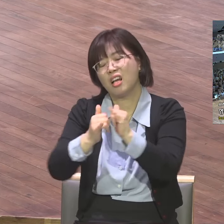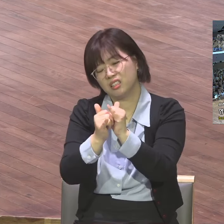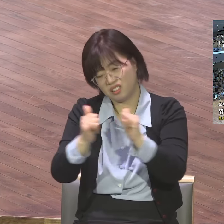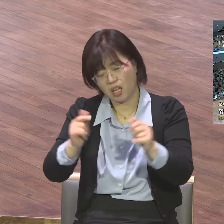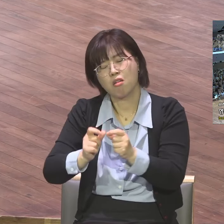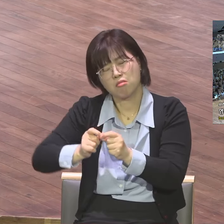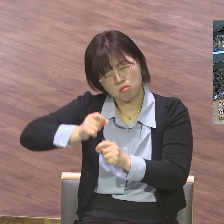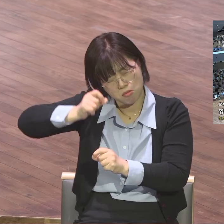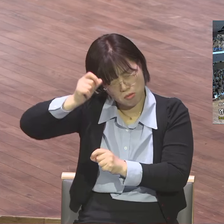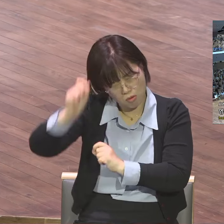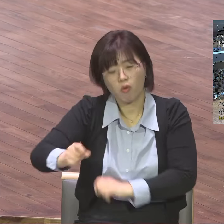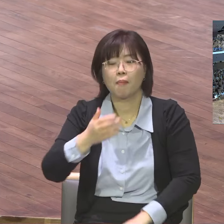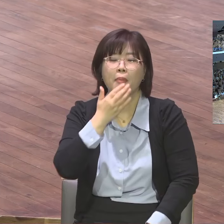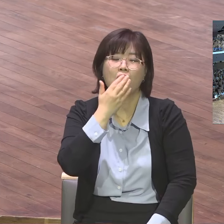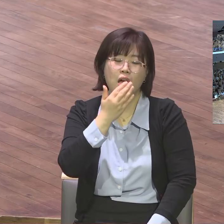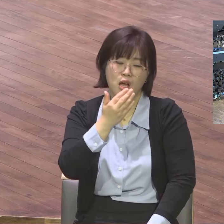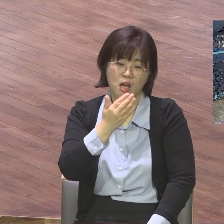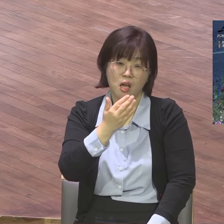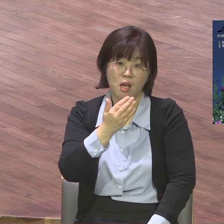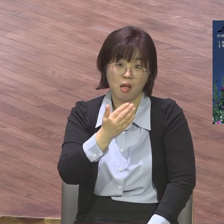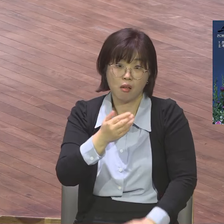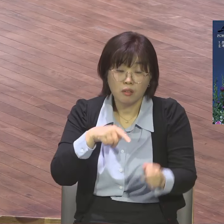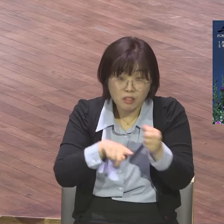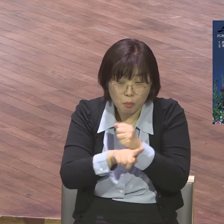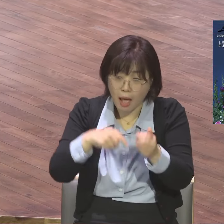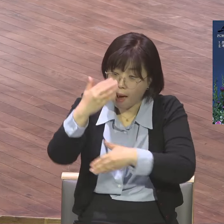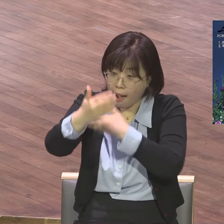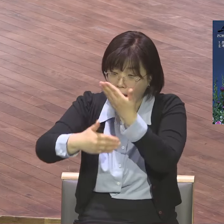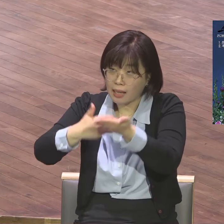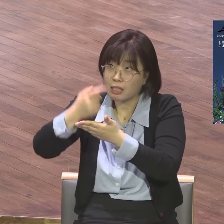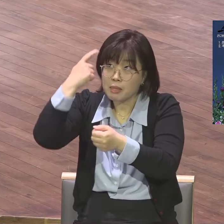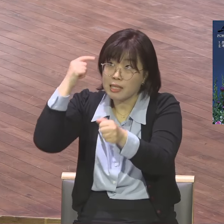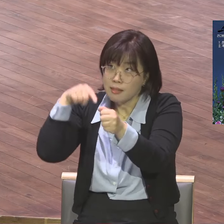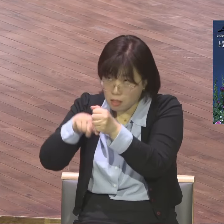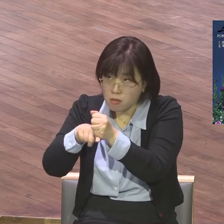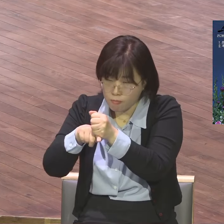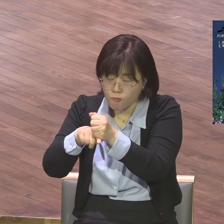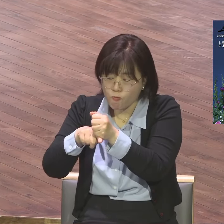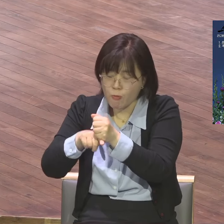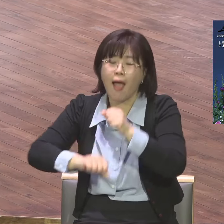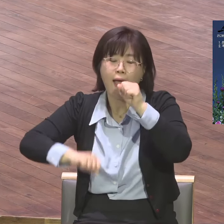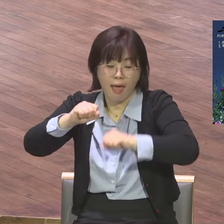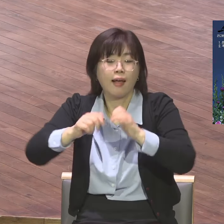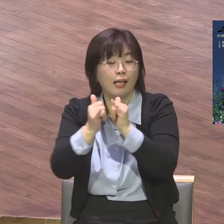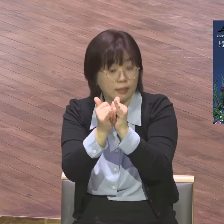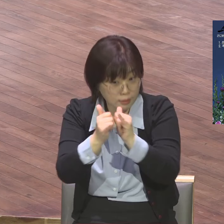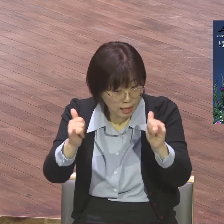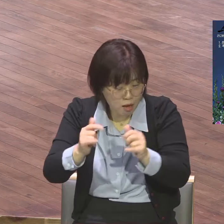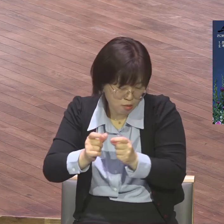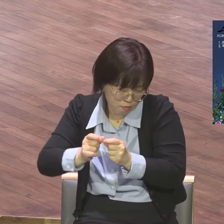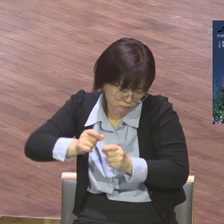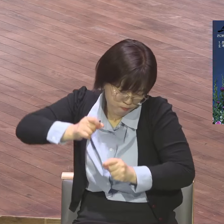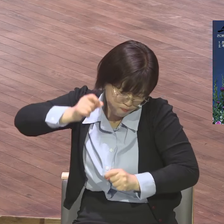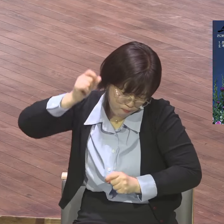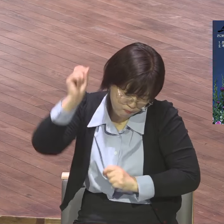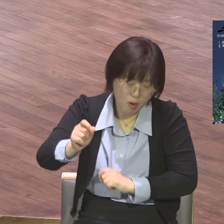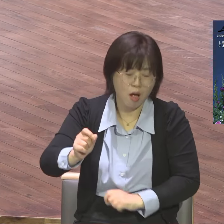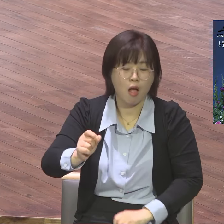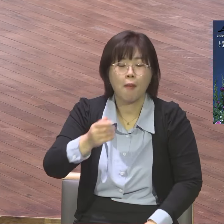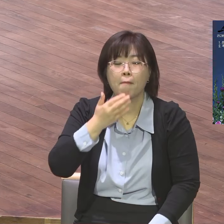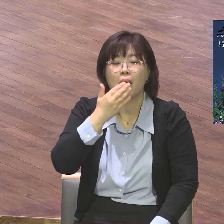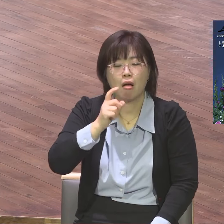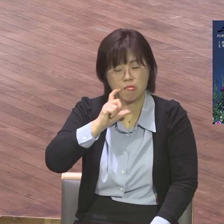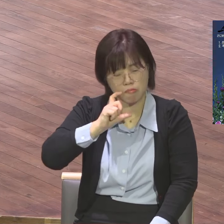영원히 거느니라. 하나님의 뜻을 행하는 자가 영원하대요. 하나님의 말씀을 가지고 하나님